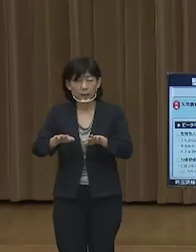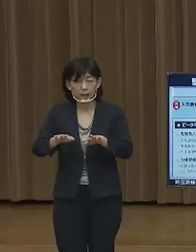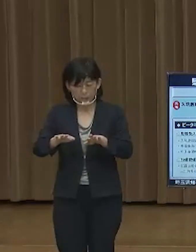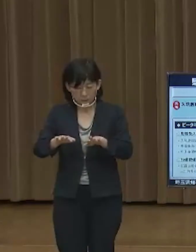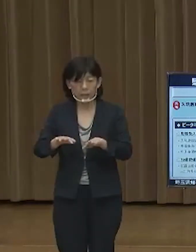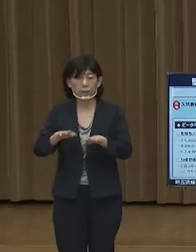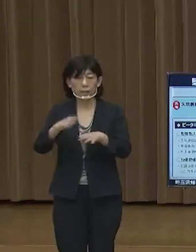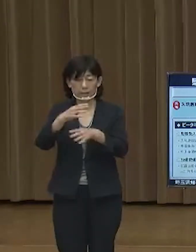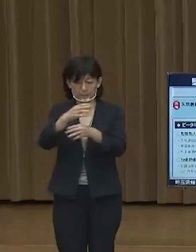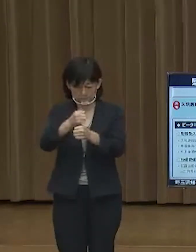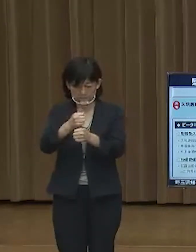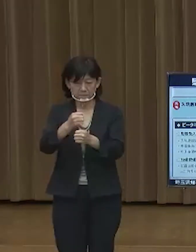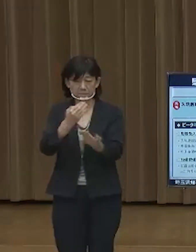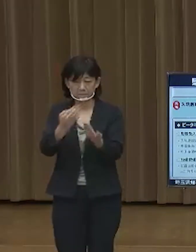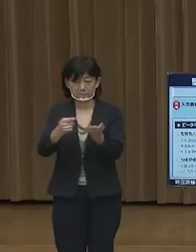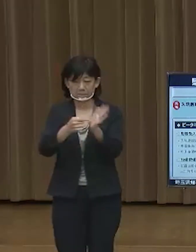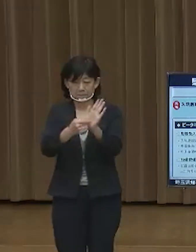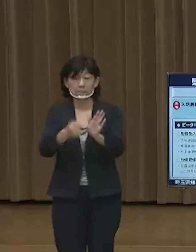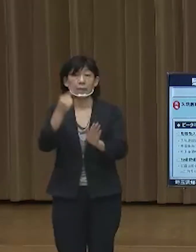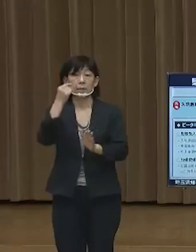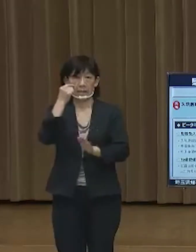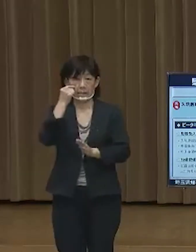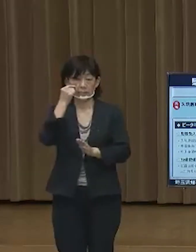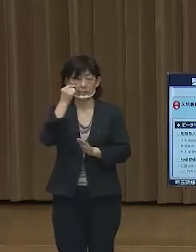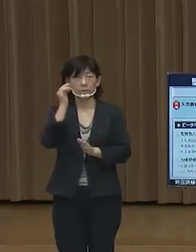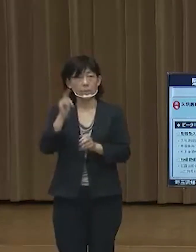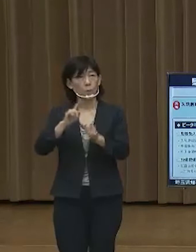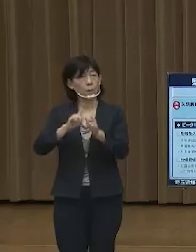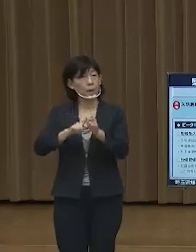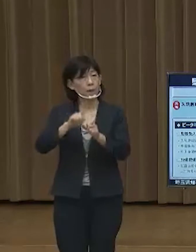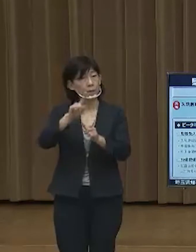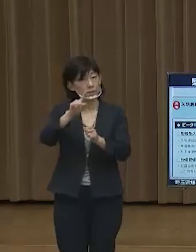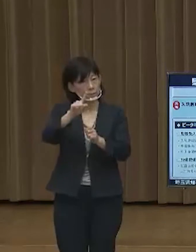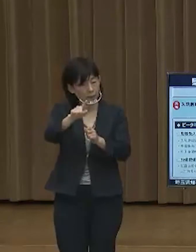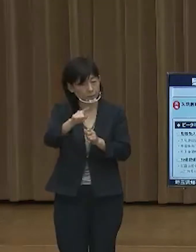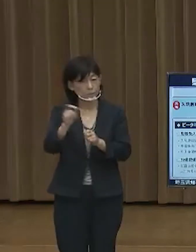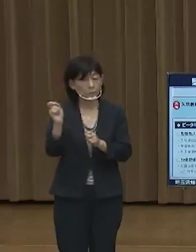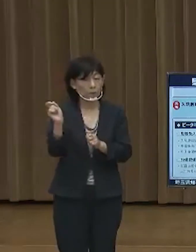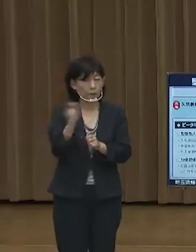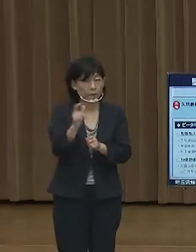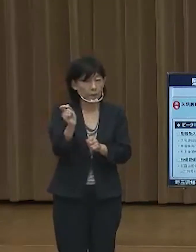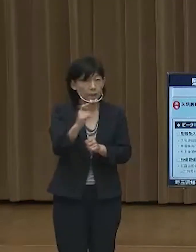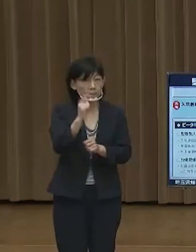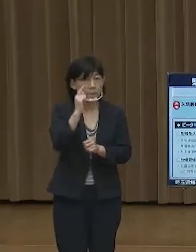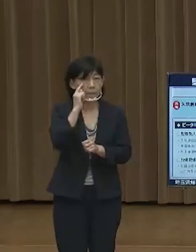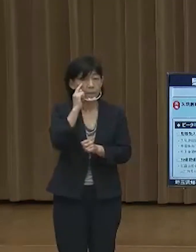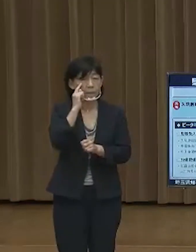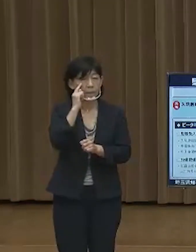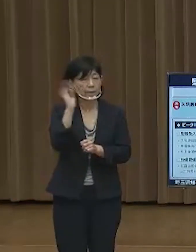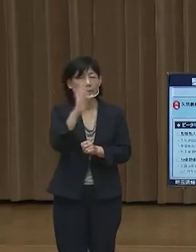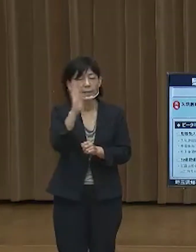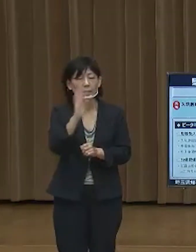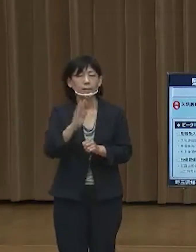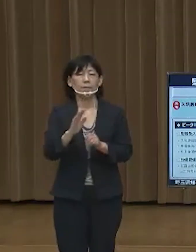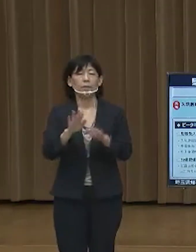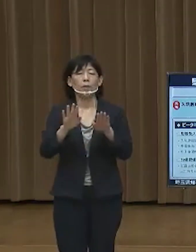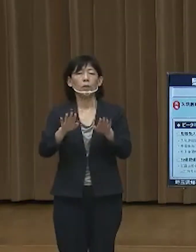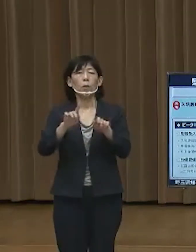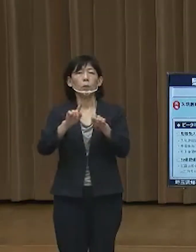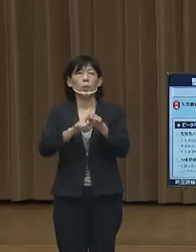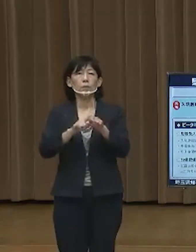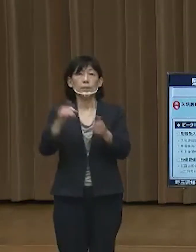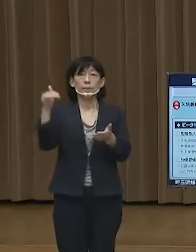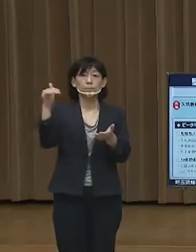はできませんけれども、来年の、早い時期には失礼、今年の、